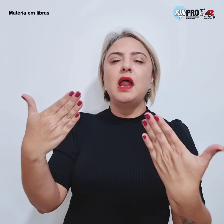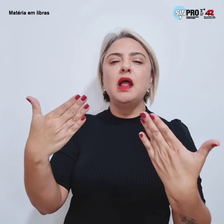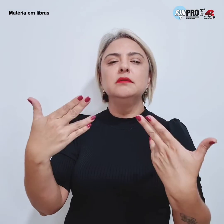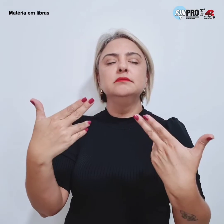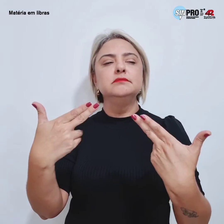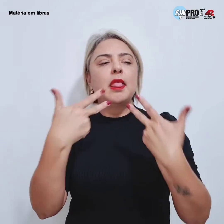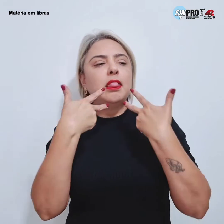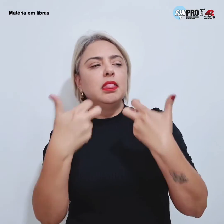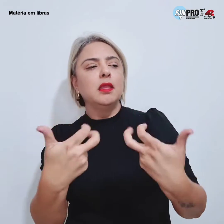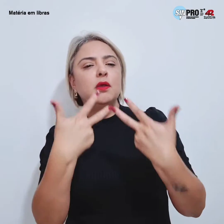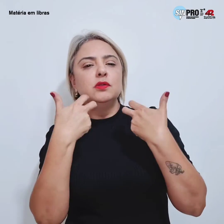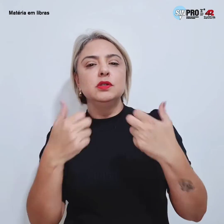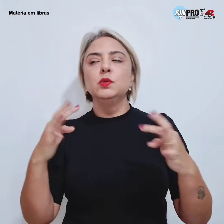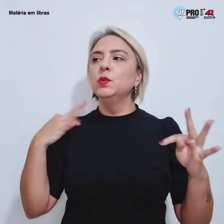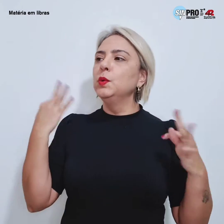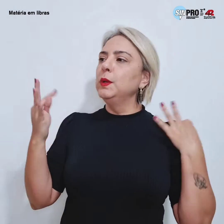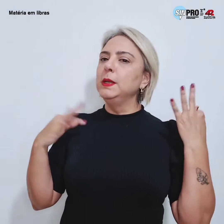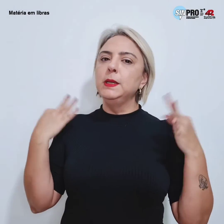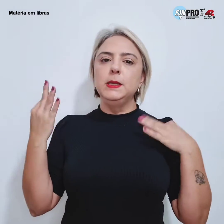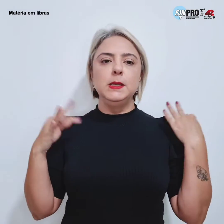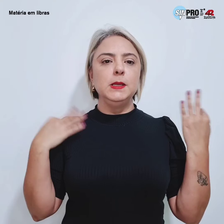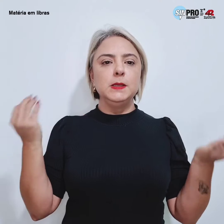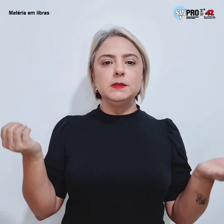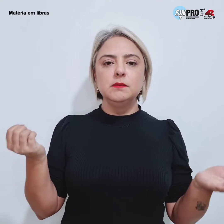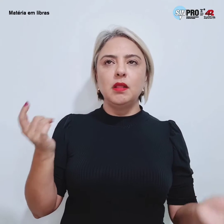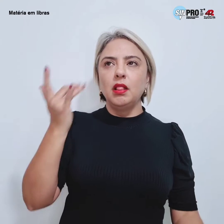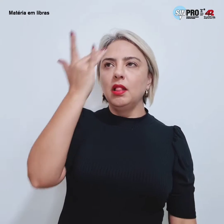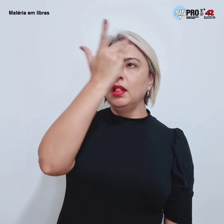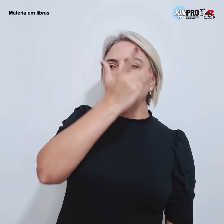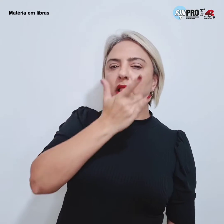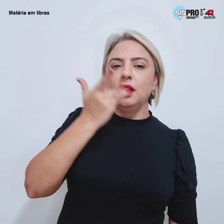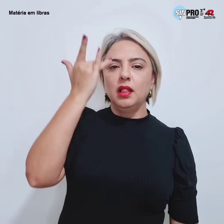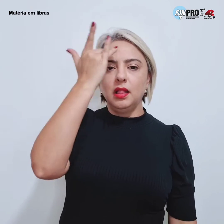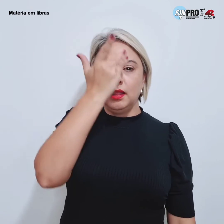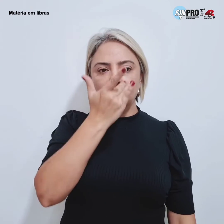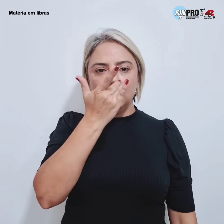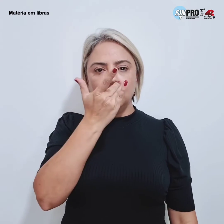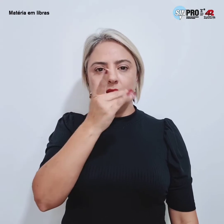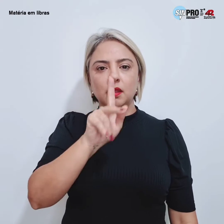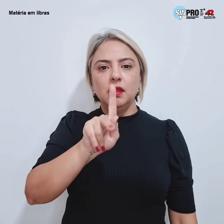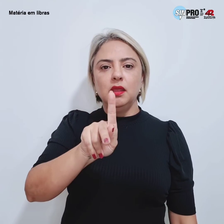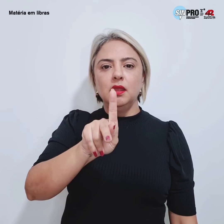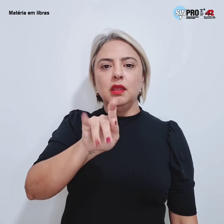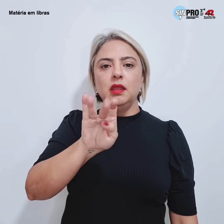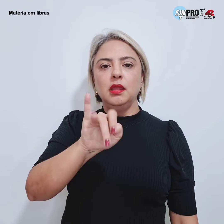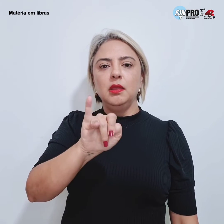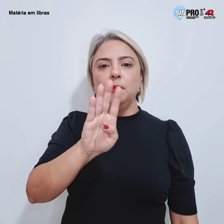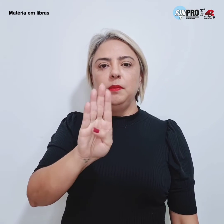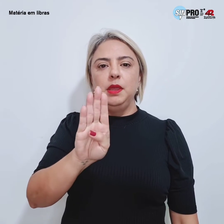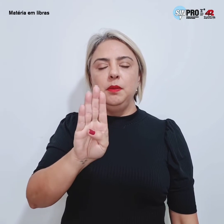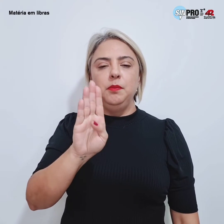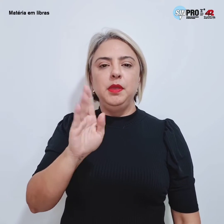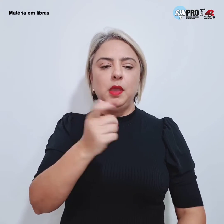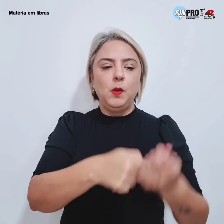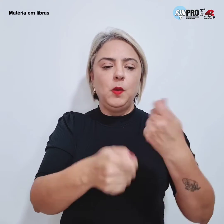sobre turismo e um ilusório reaquecimento do PIB, enquanto o fato era